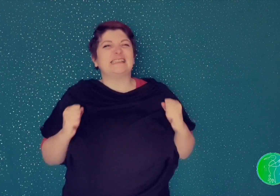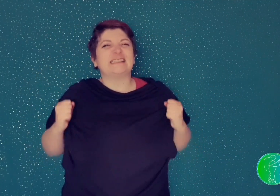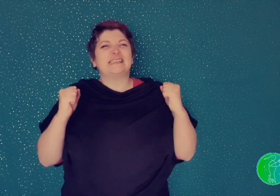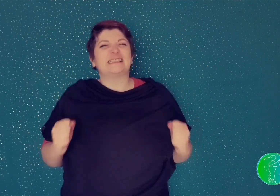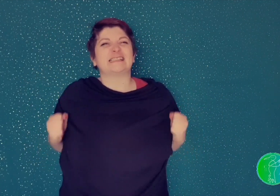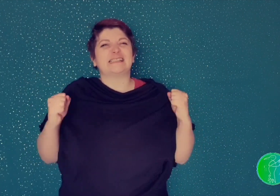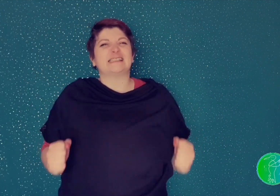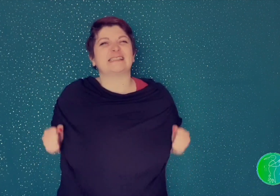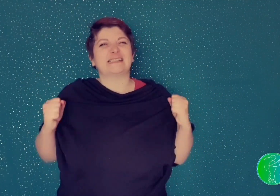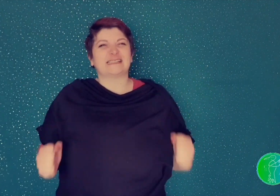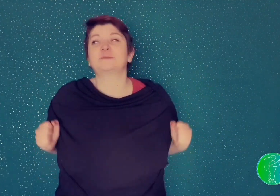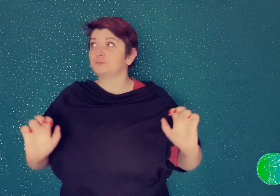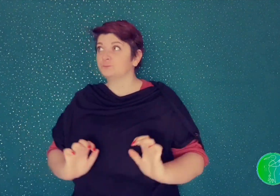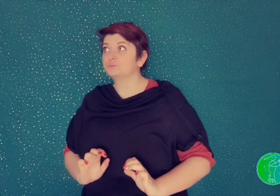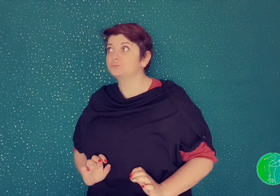Les grillons.